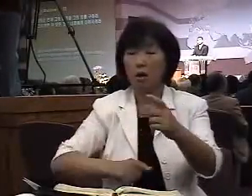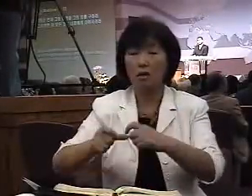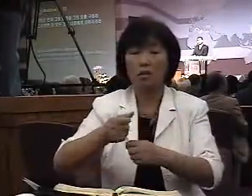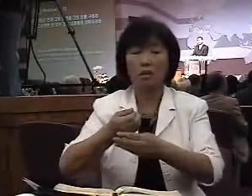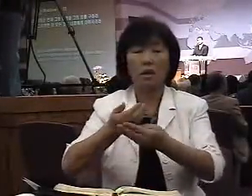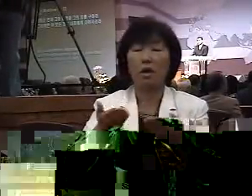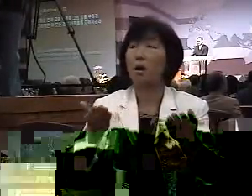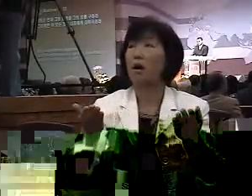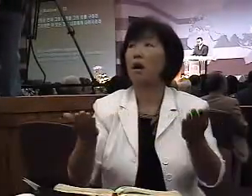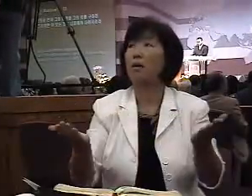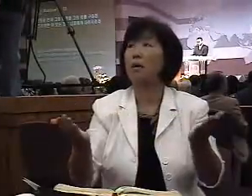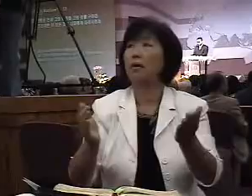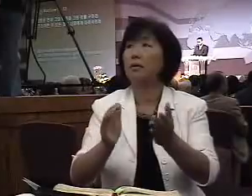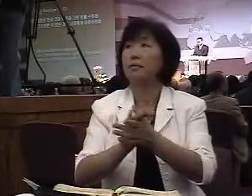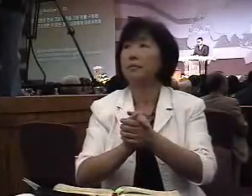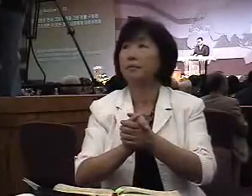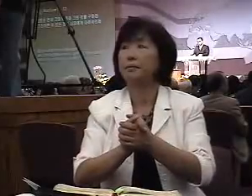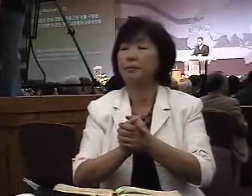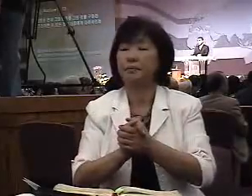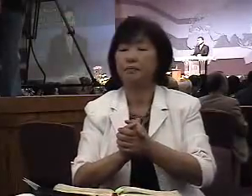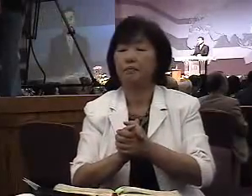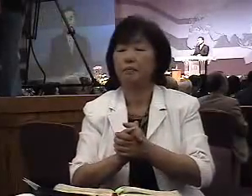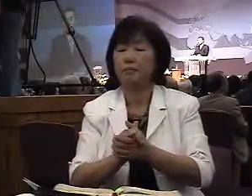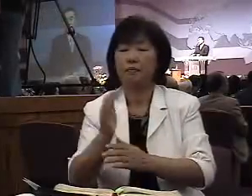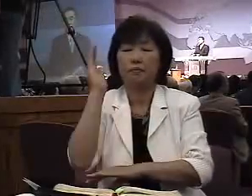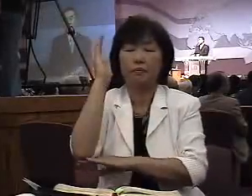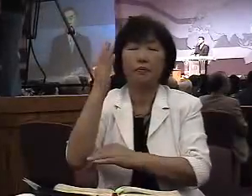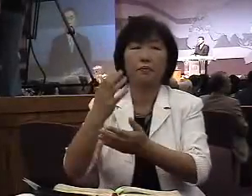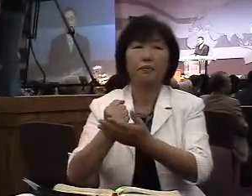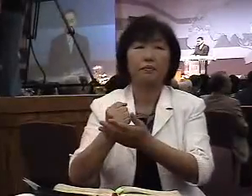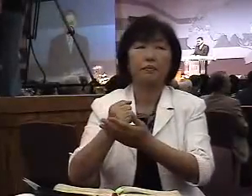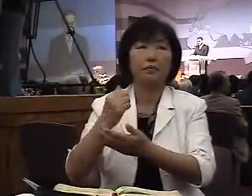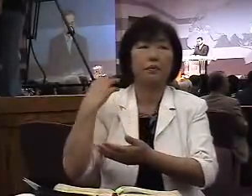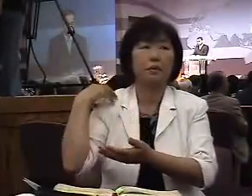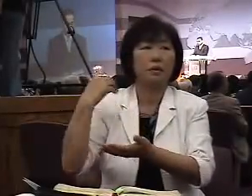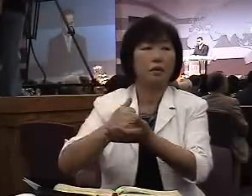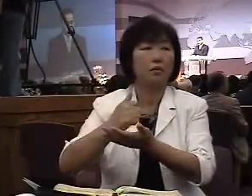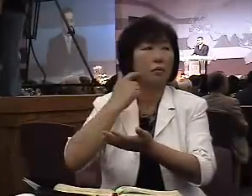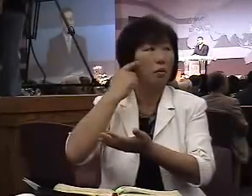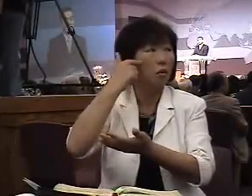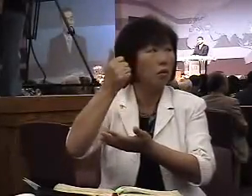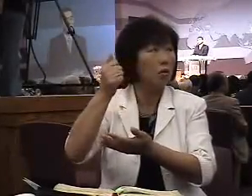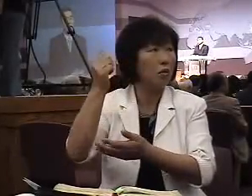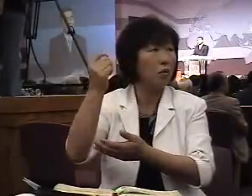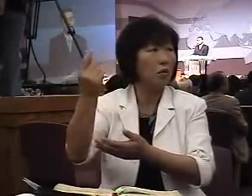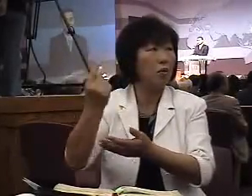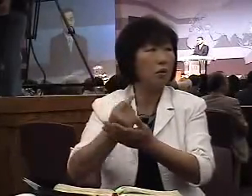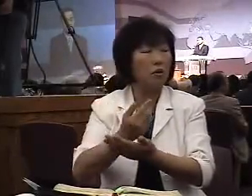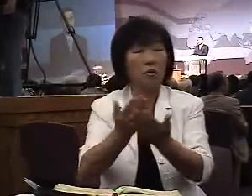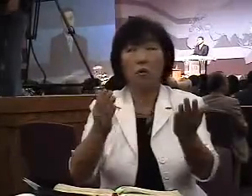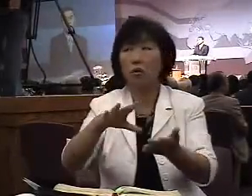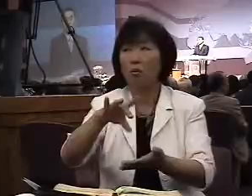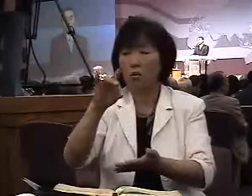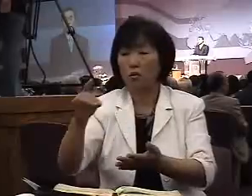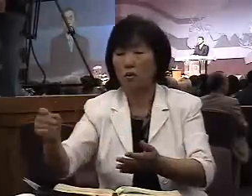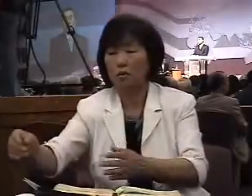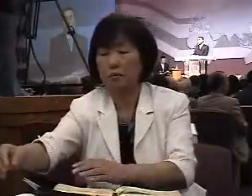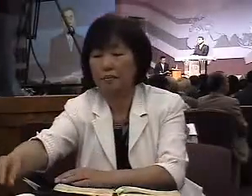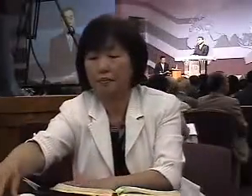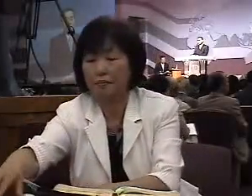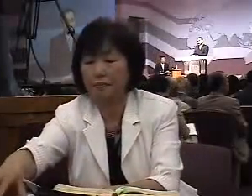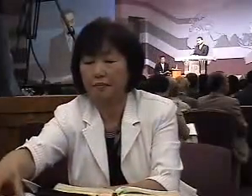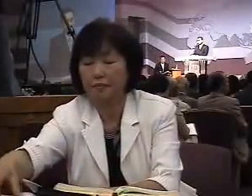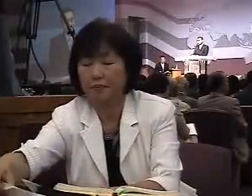너희에게 주하시리라. 아멘. 이 말씀을 가지고 김성훈 목사님 나오셔서 너희는 먼저라는